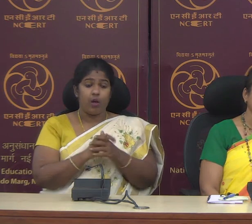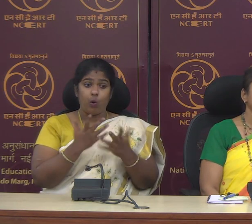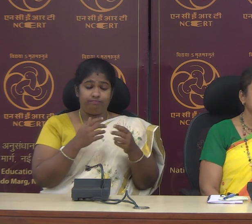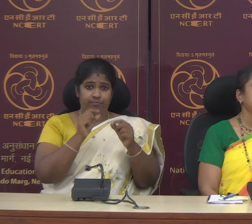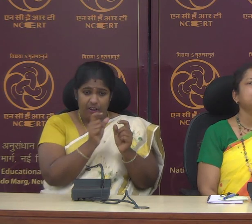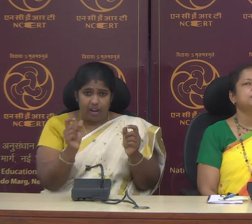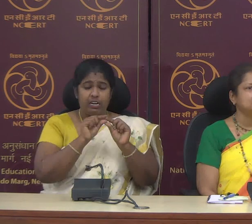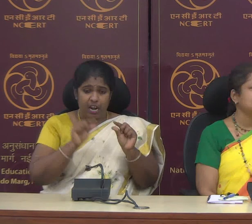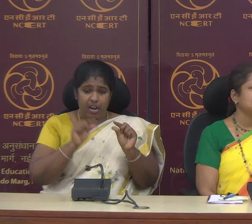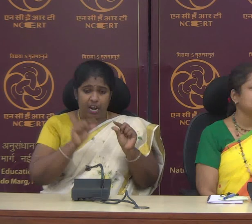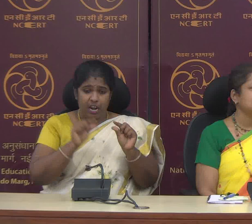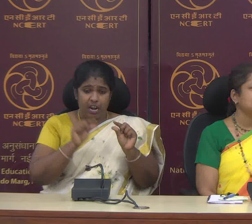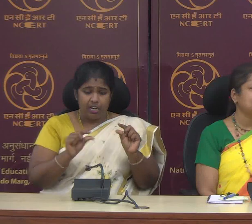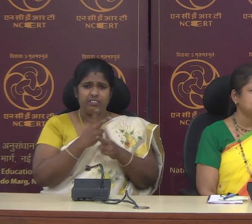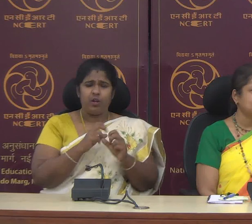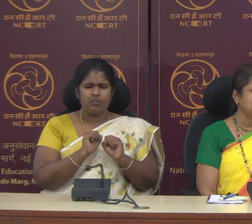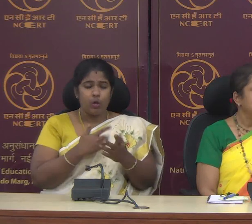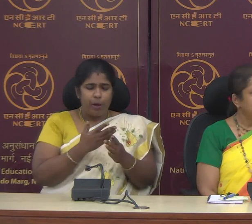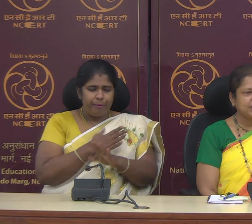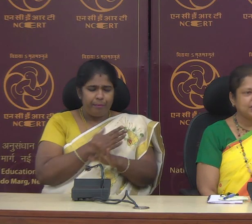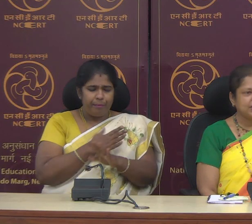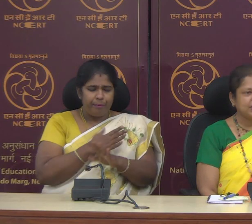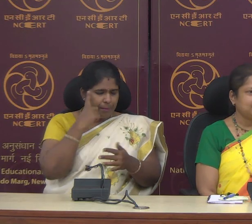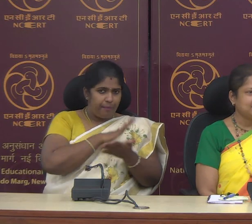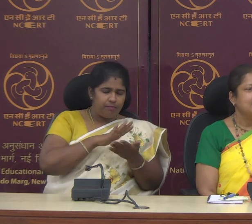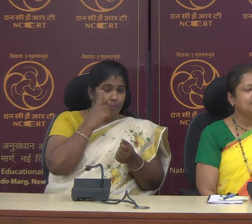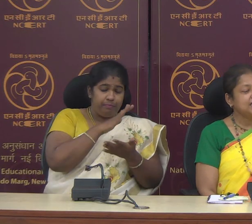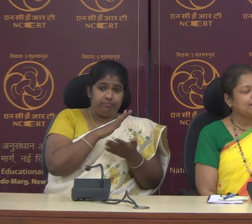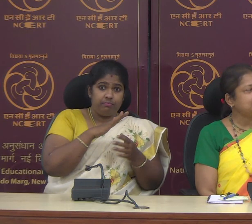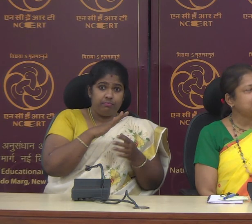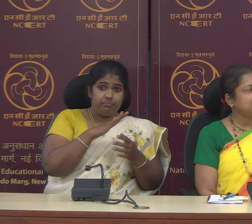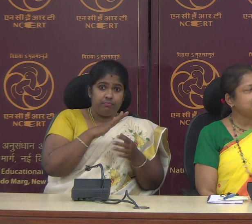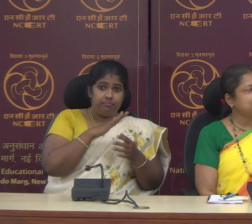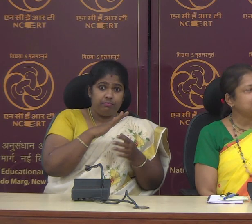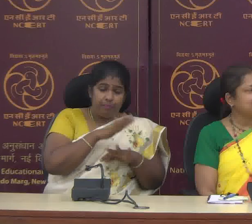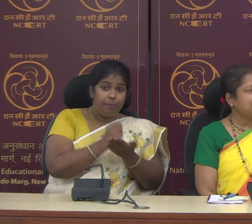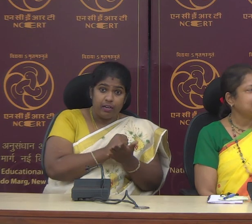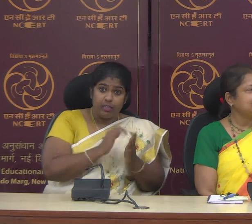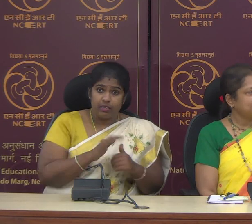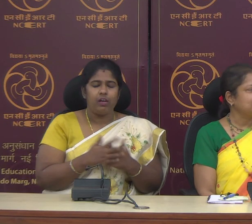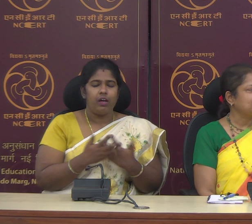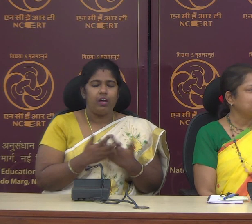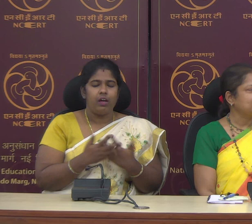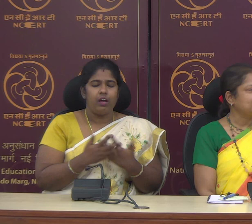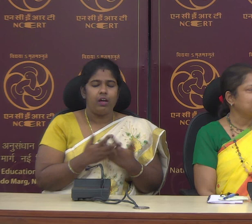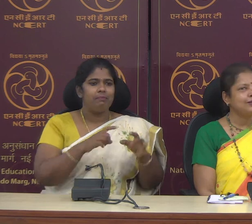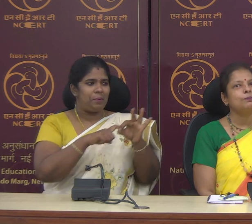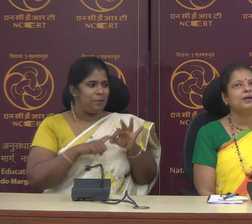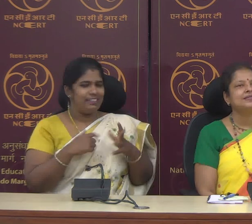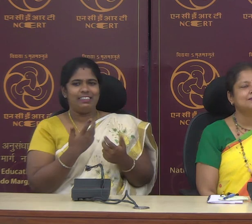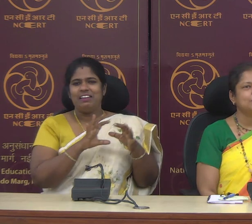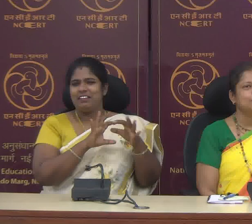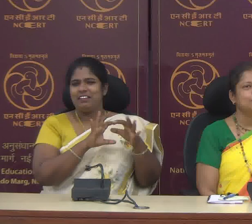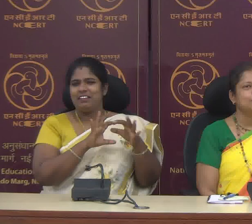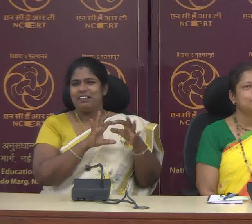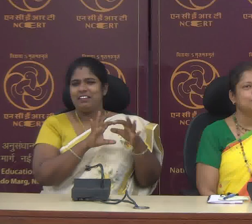आएगी, उसमें भी प्री प्रिपरेशन की आवश्यकता हमें पढ़ने वाली है। और ये आपके सवाल का भाग नहीं है जो मैं बोलने वाली हूँ, बट